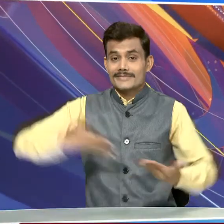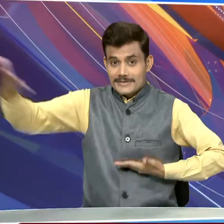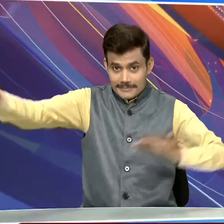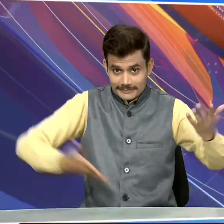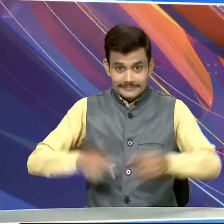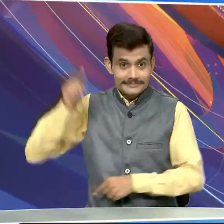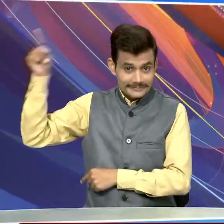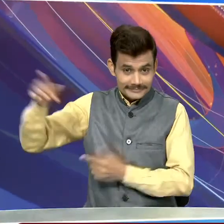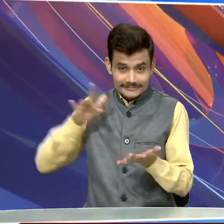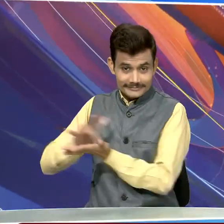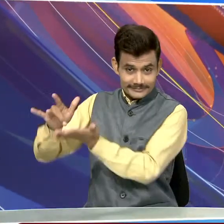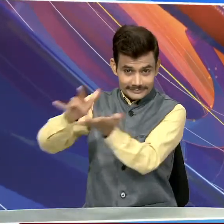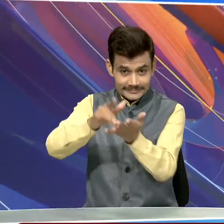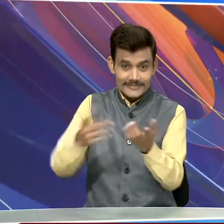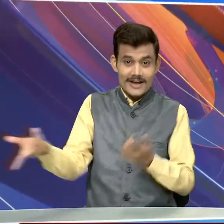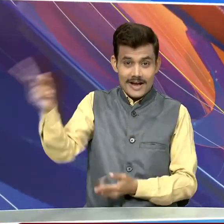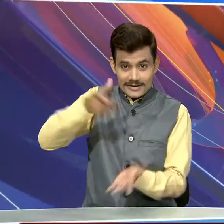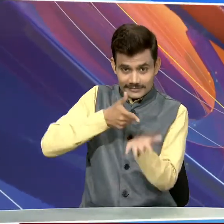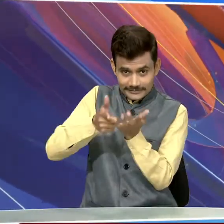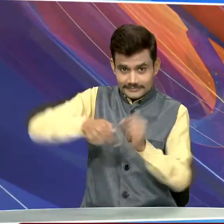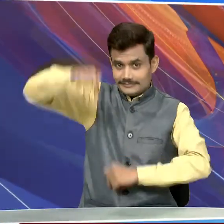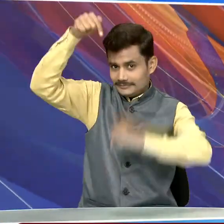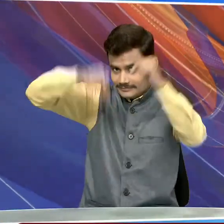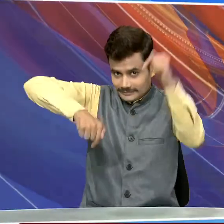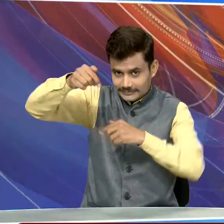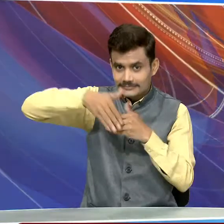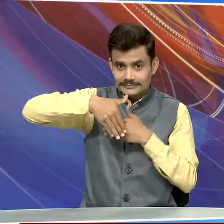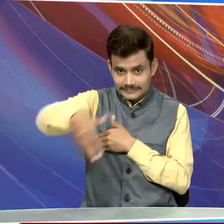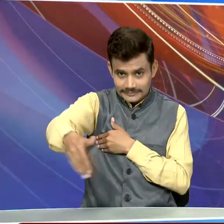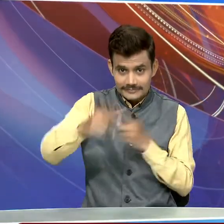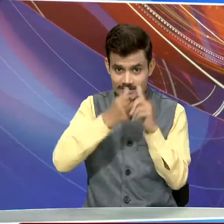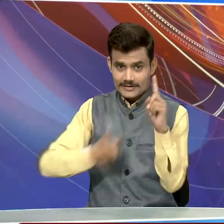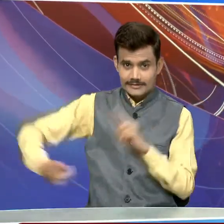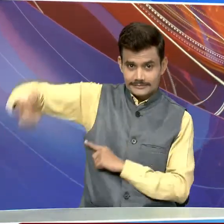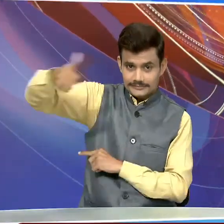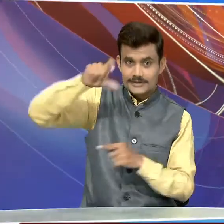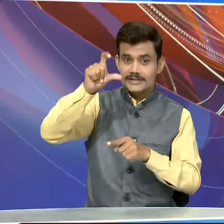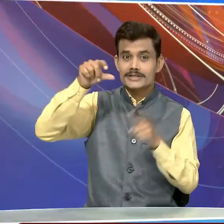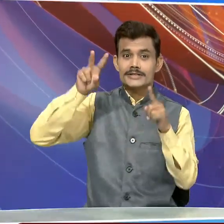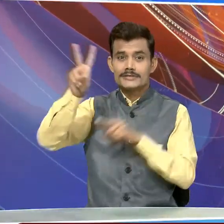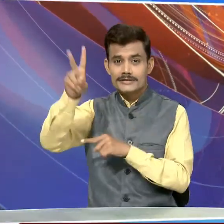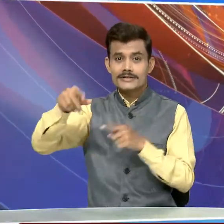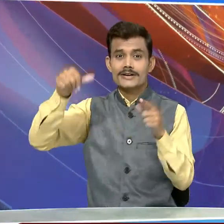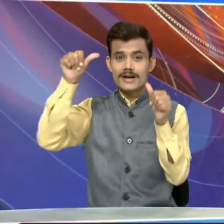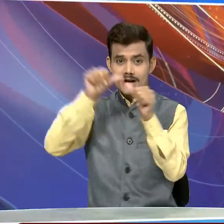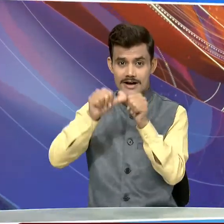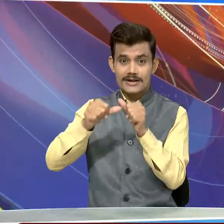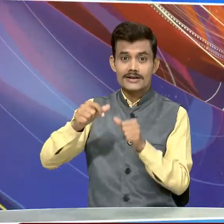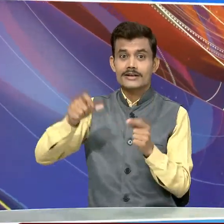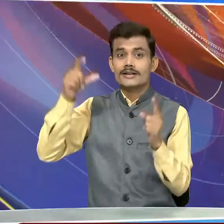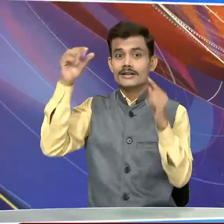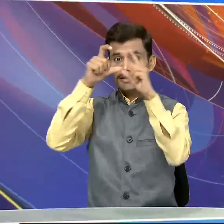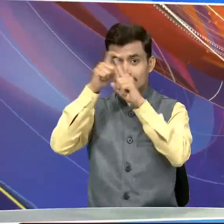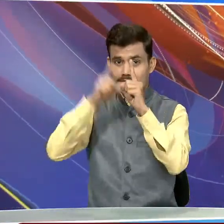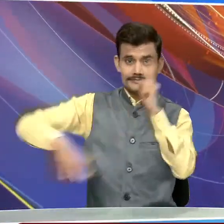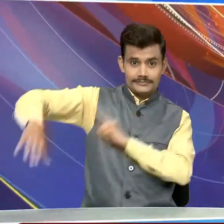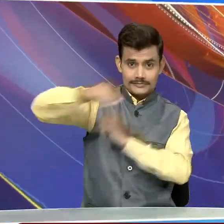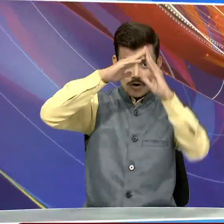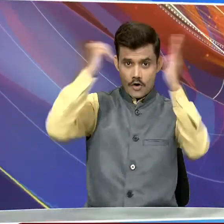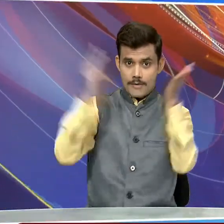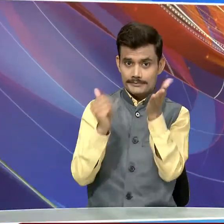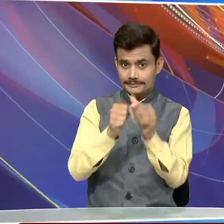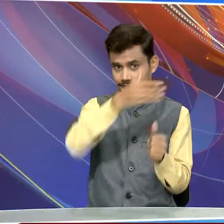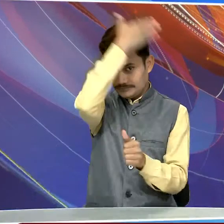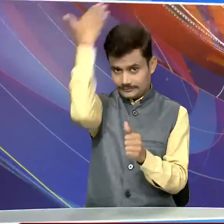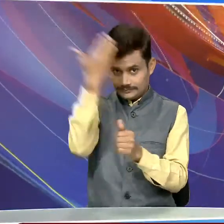पश्चिम बंगाल के कई जिलों में पंचायत चुनाव के लिए फिर डाले जाएंगे वोट। राज्यपाल सीवी आनंद बोस नई दिल्ली में गृहमंत्री अमित शाह से करेंगे